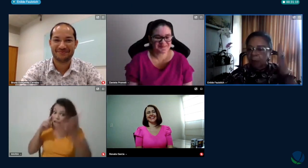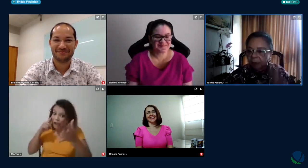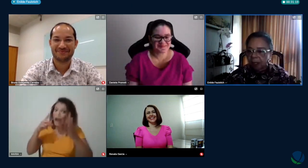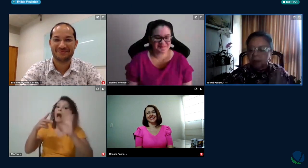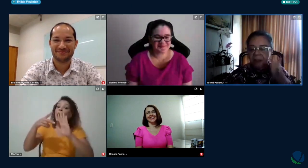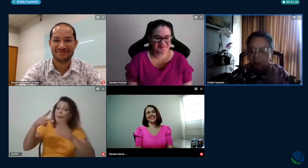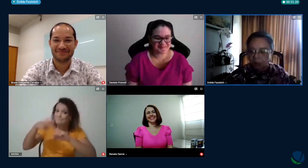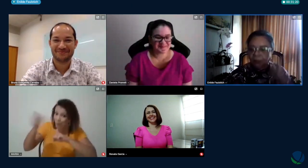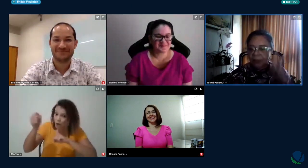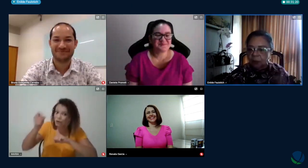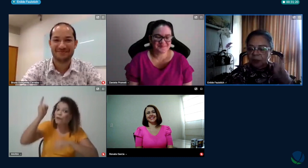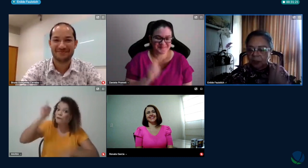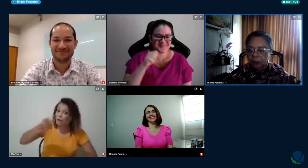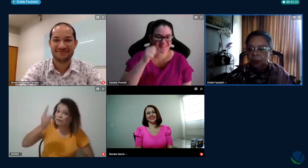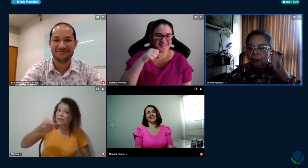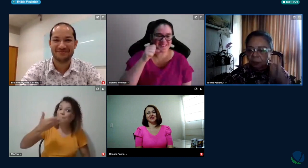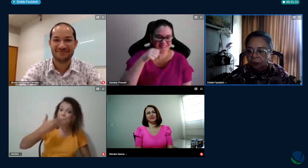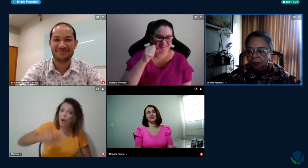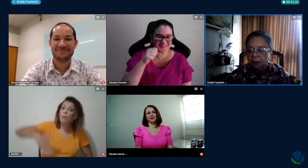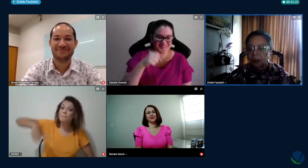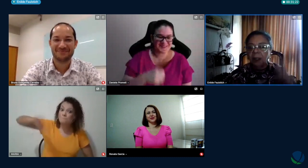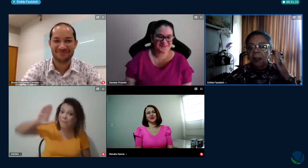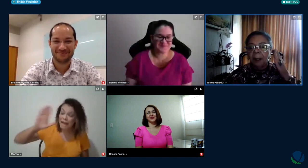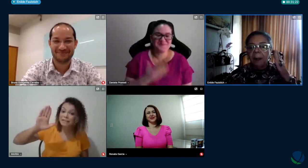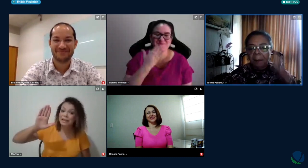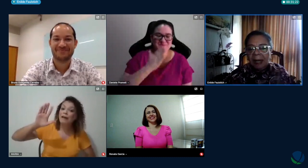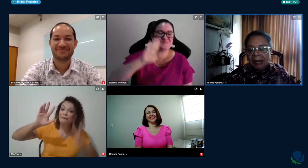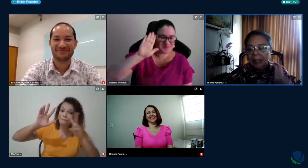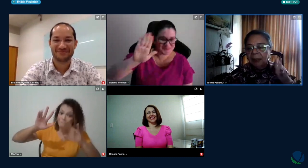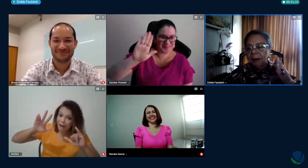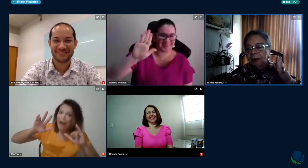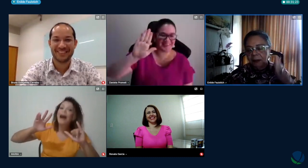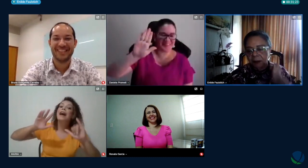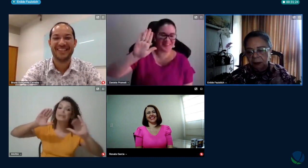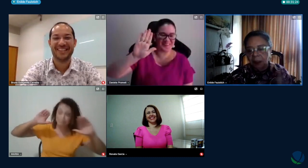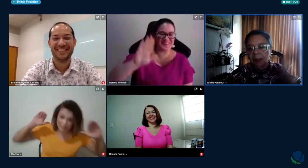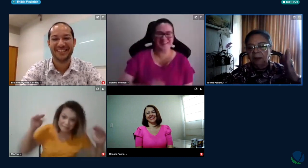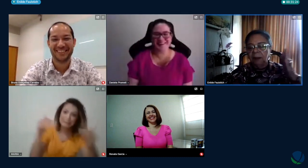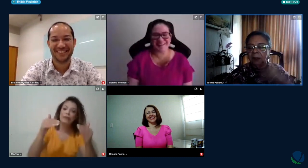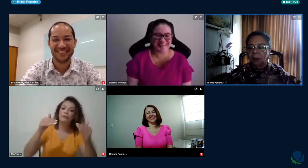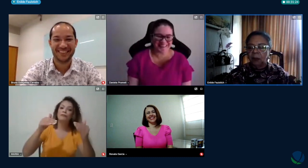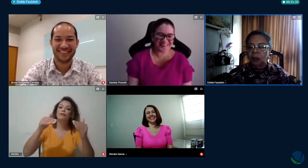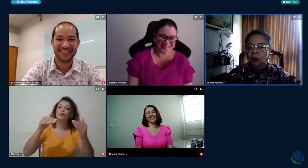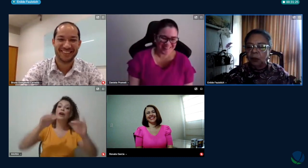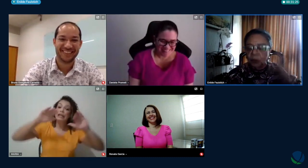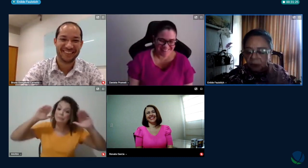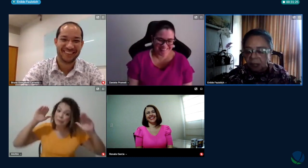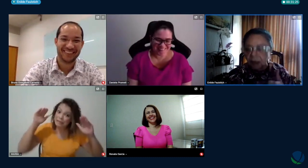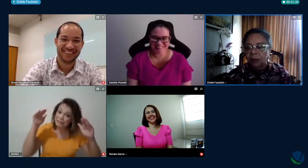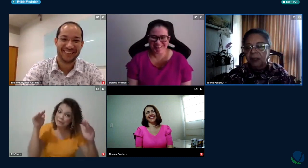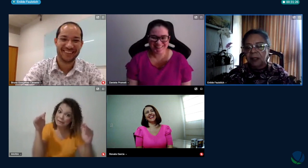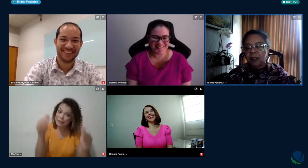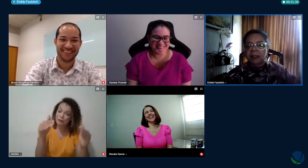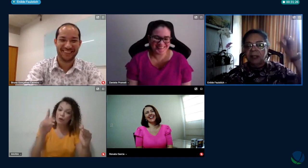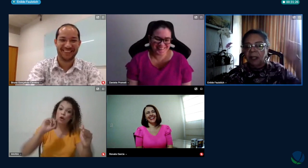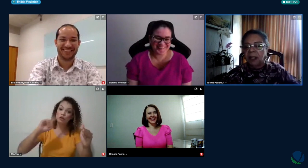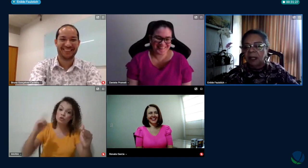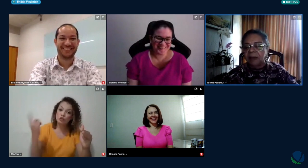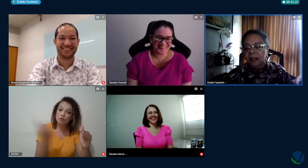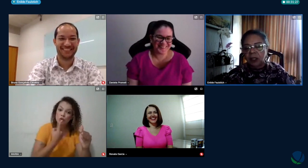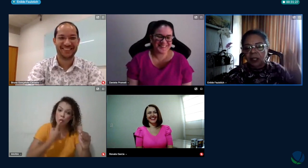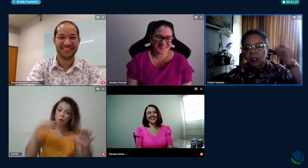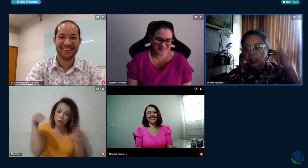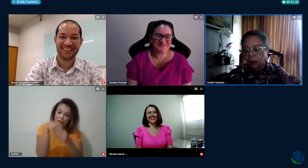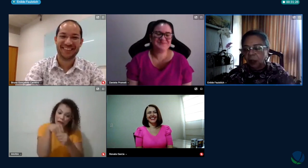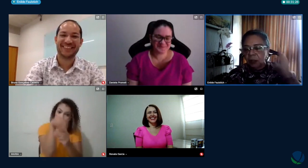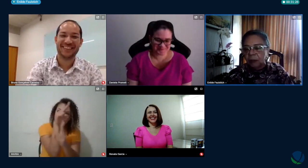é a minha promessa de fazer um serviço voltado para os surdos dentro da Universidade de Brasília e